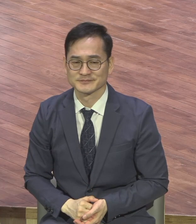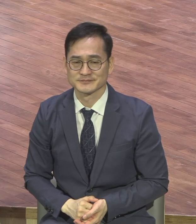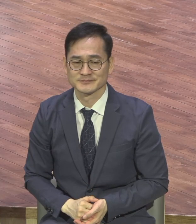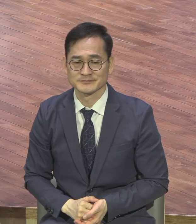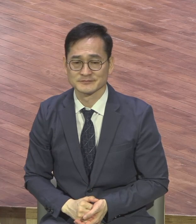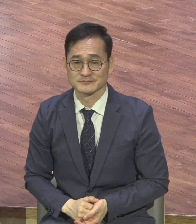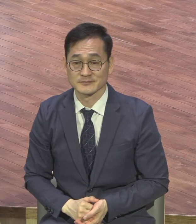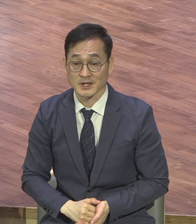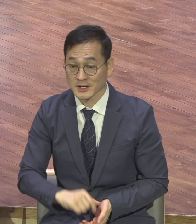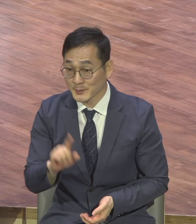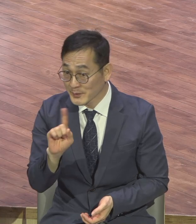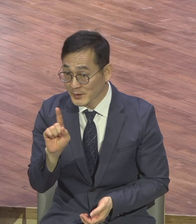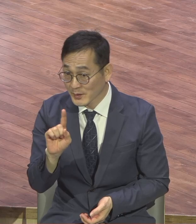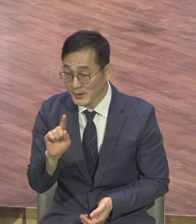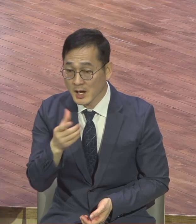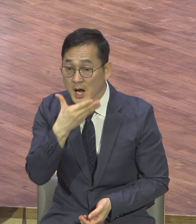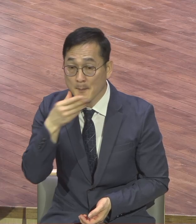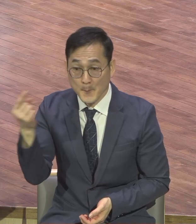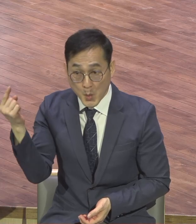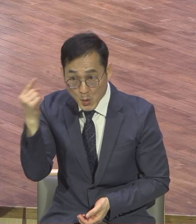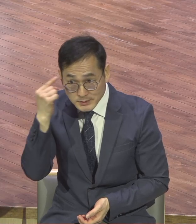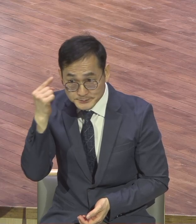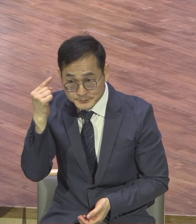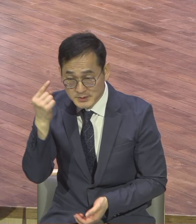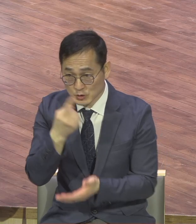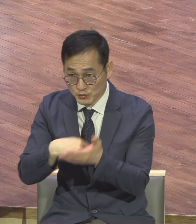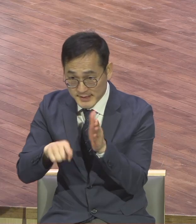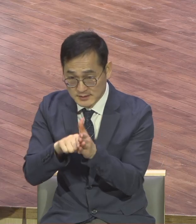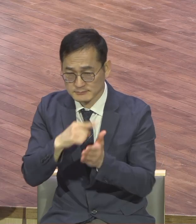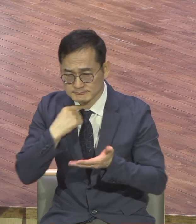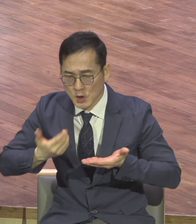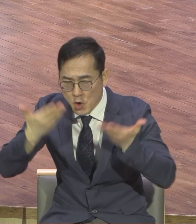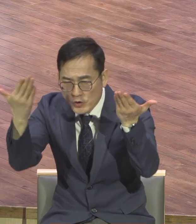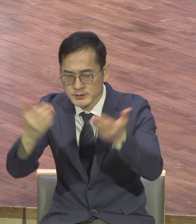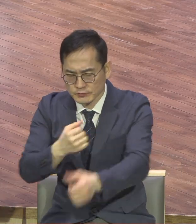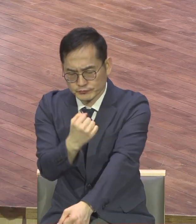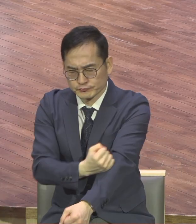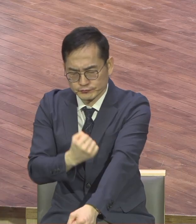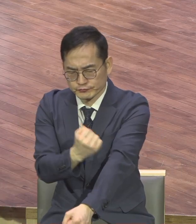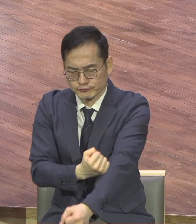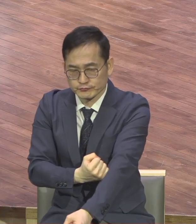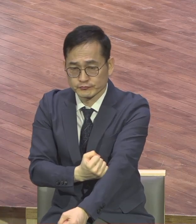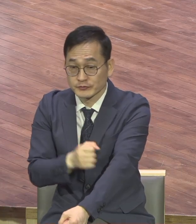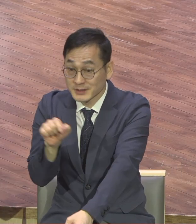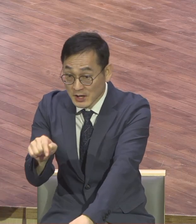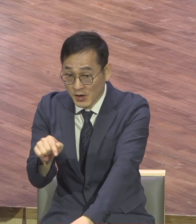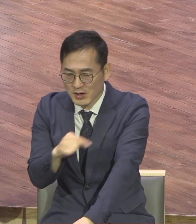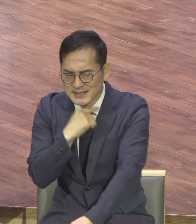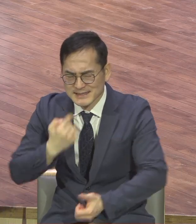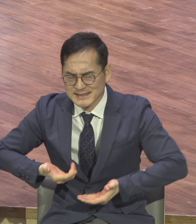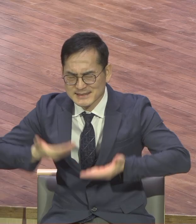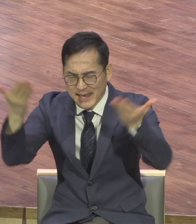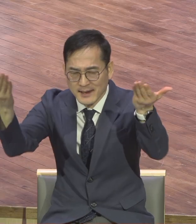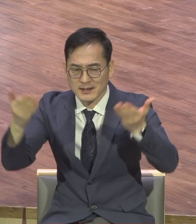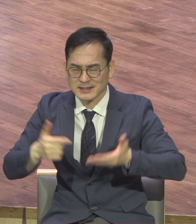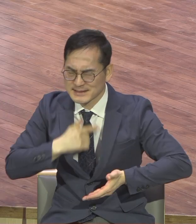여러분 그렇죠. 복음을 위한 헌신, 올인 집중은 희생이 아니에요.